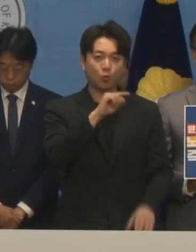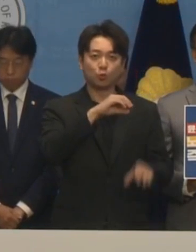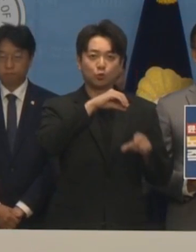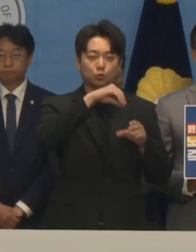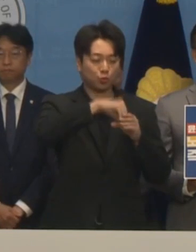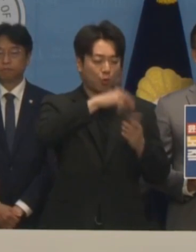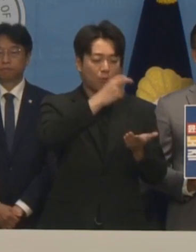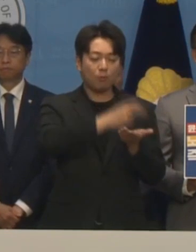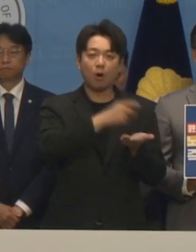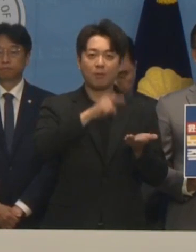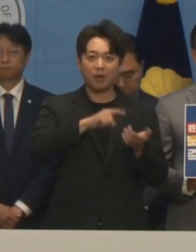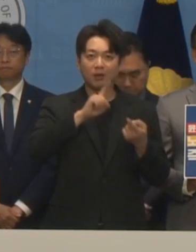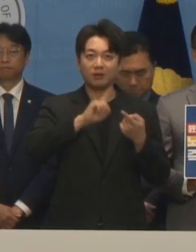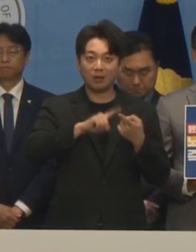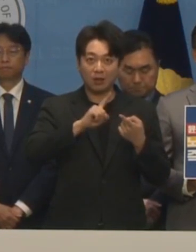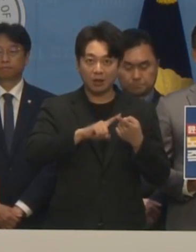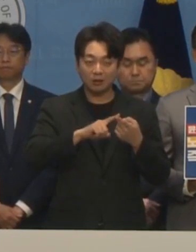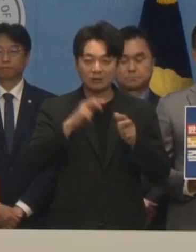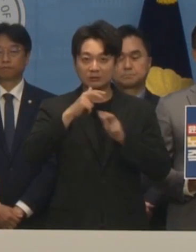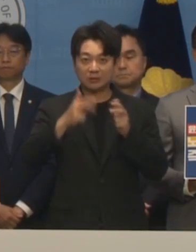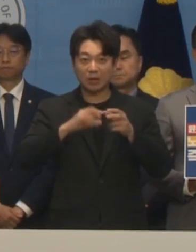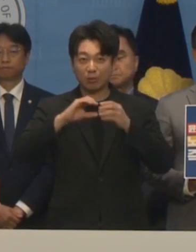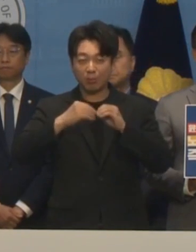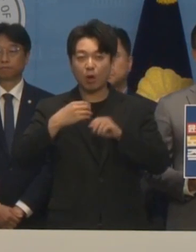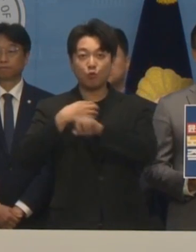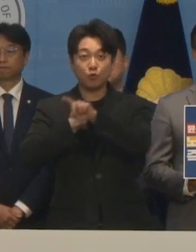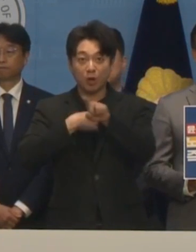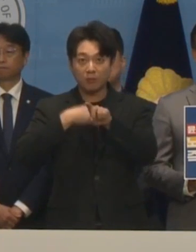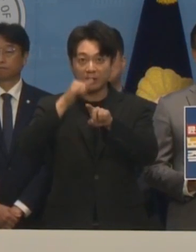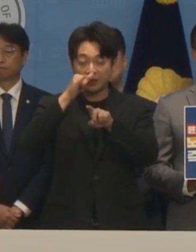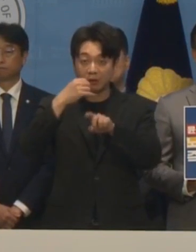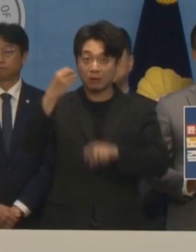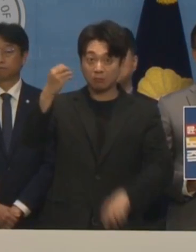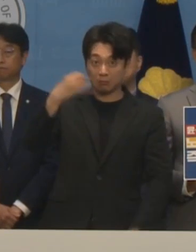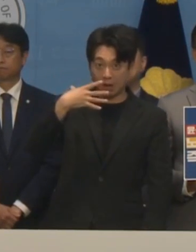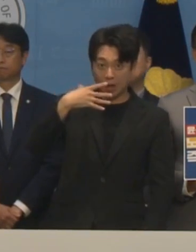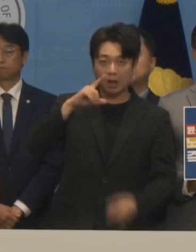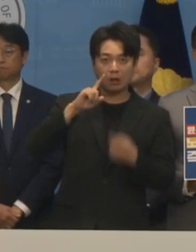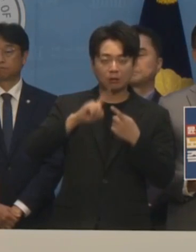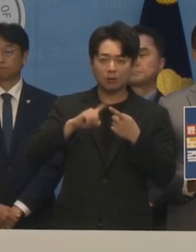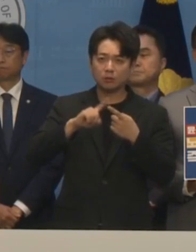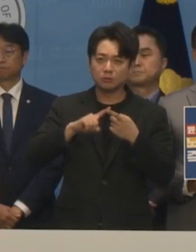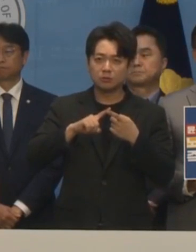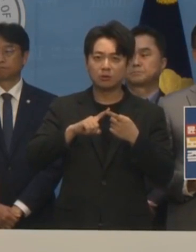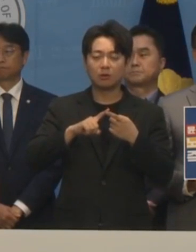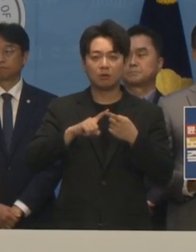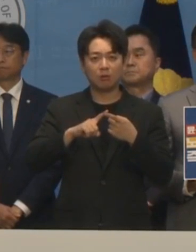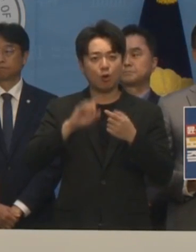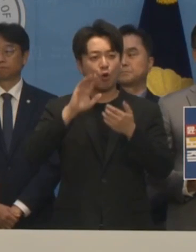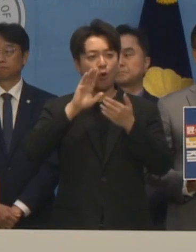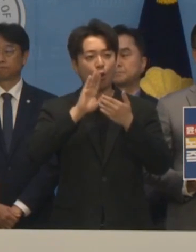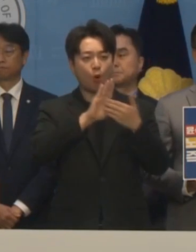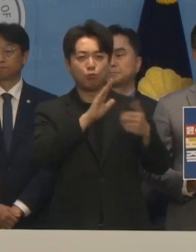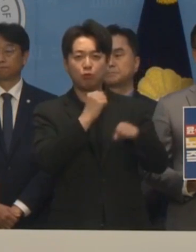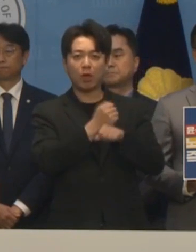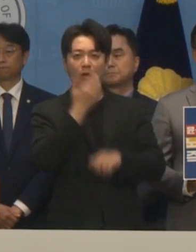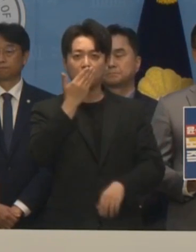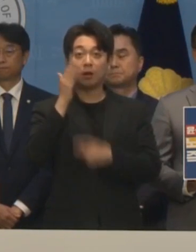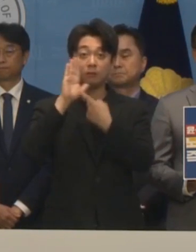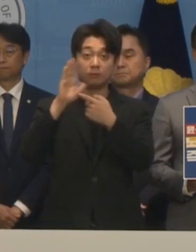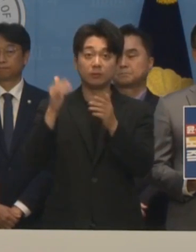생태가 무너진다는 아우성을 과연 야당이 듣고 있는지 의문이라는 말을 덧붙이며 거부권 행사를